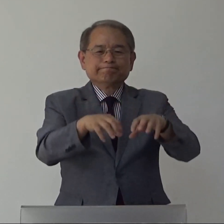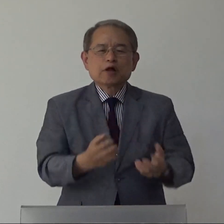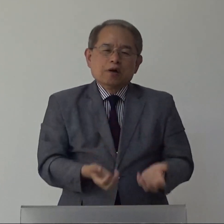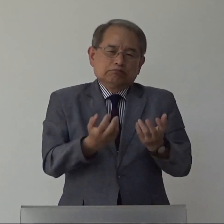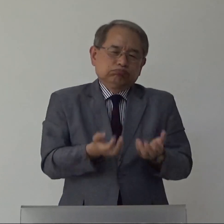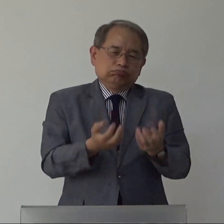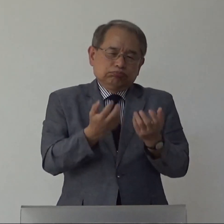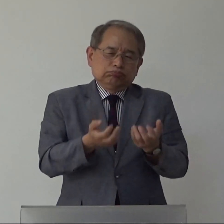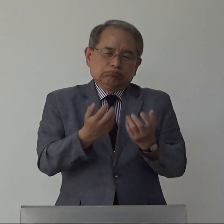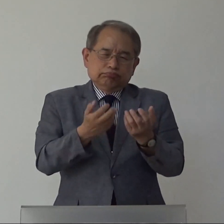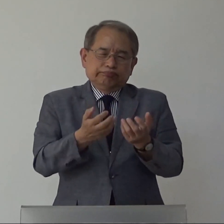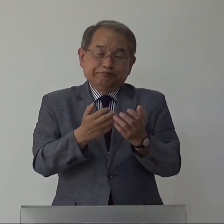찜기에 감자를 넣고